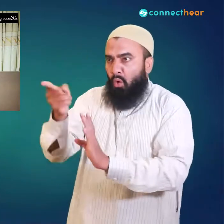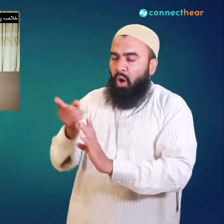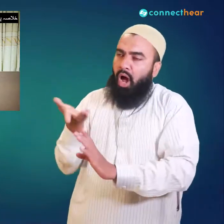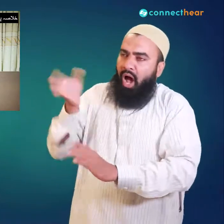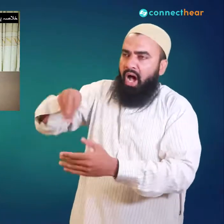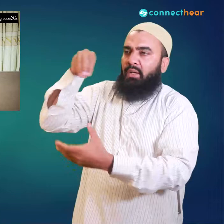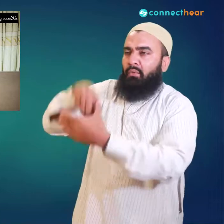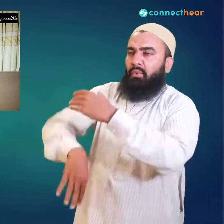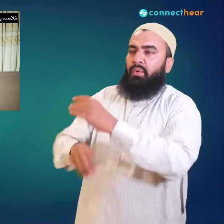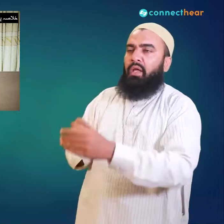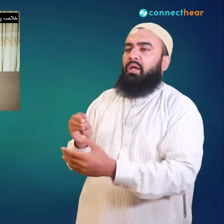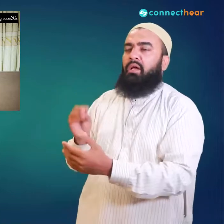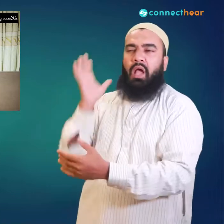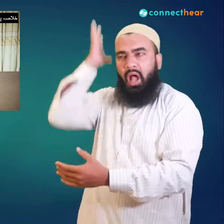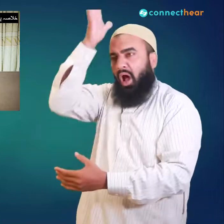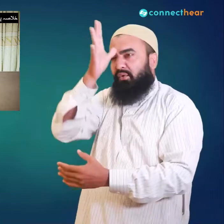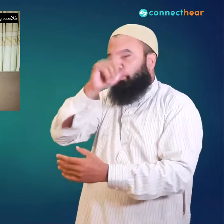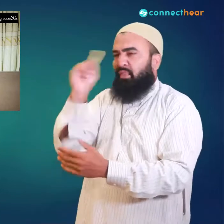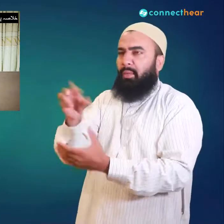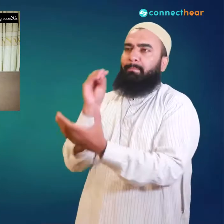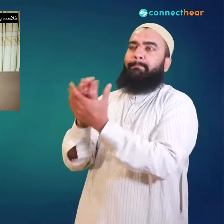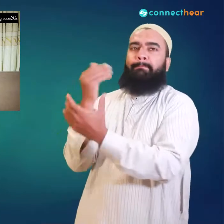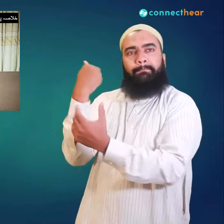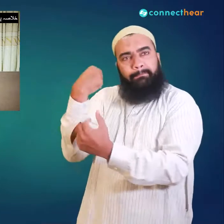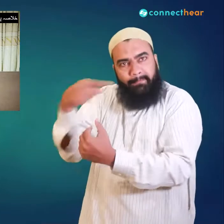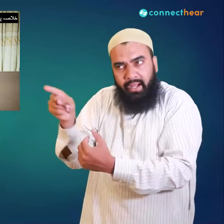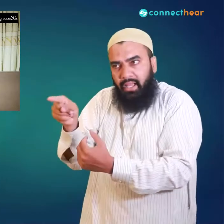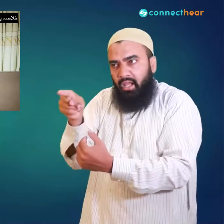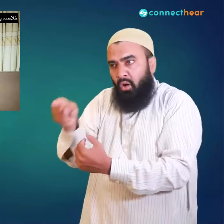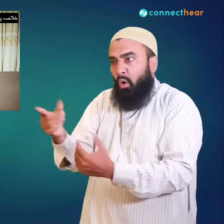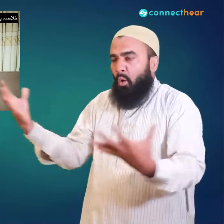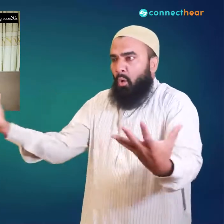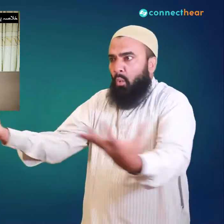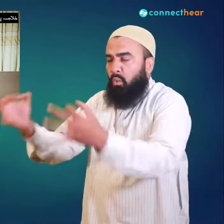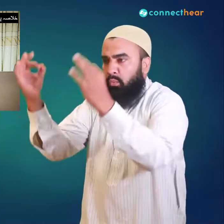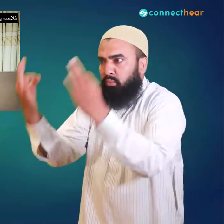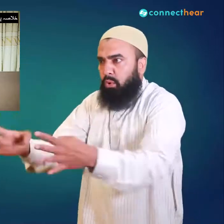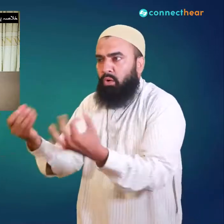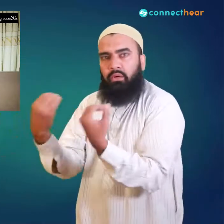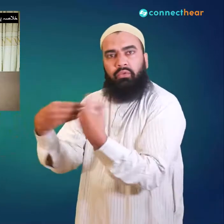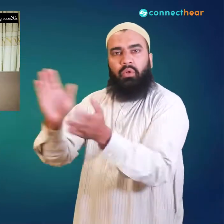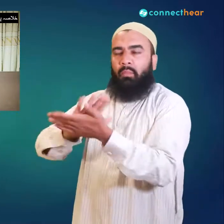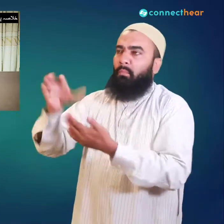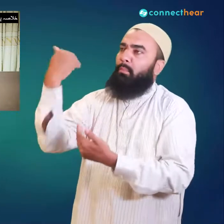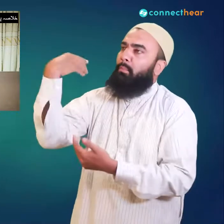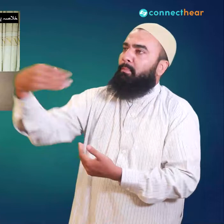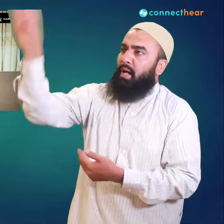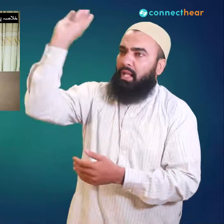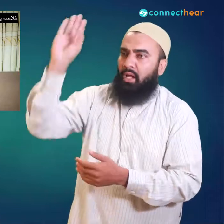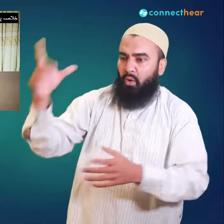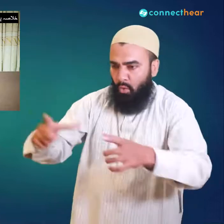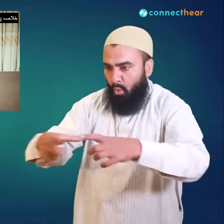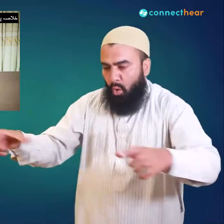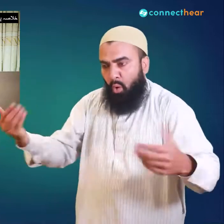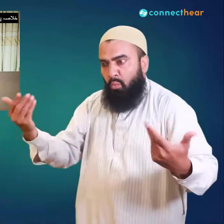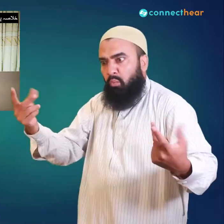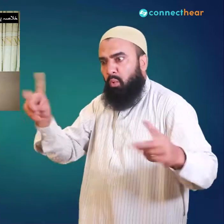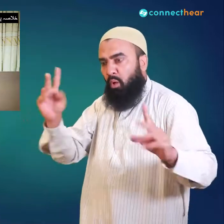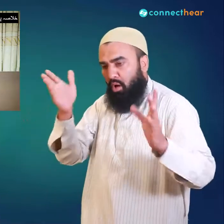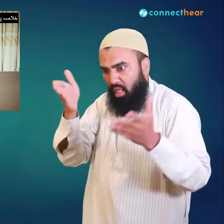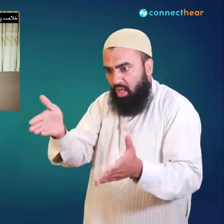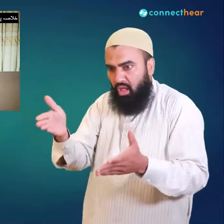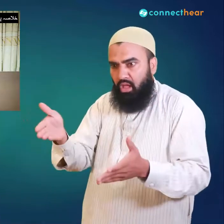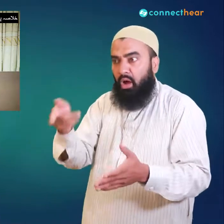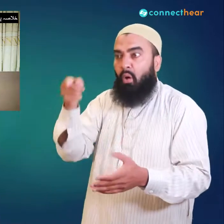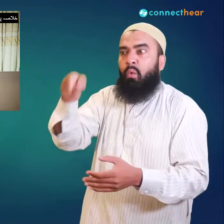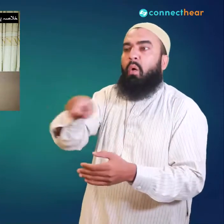ہے۔ لفظ غنیمت اس مال کو کہا جاتا ہے جو جنگ کی صورت میں دشمن سے حاصل